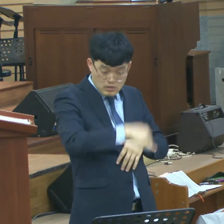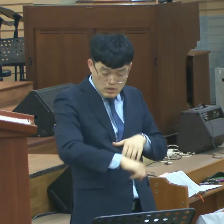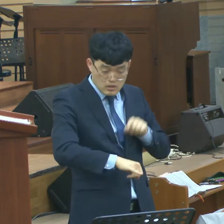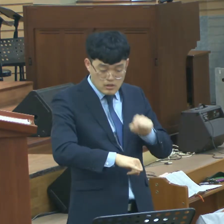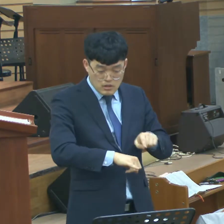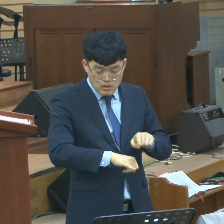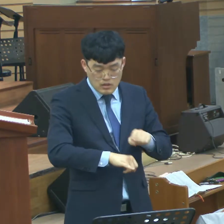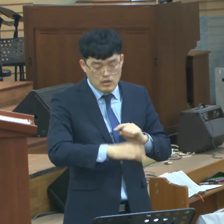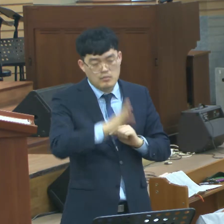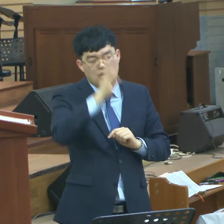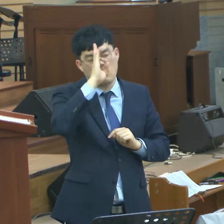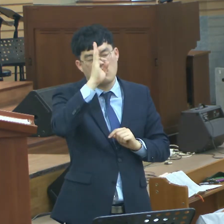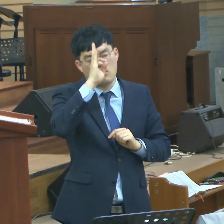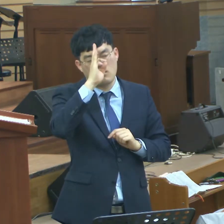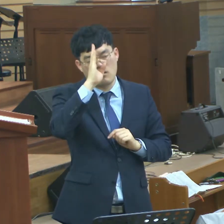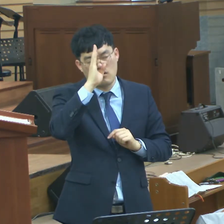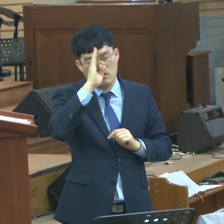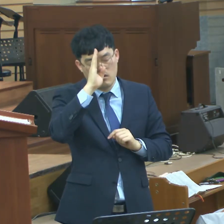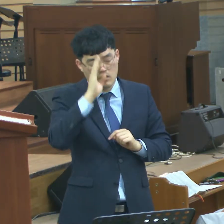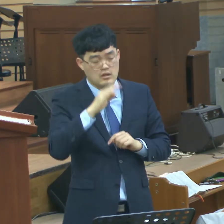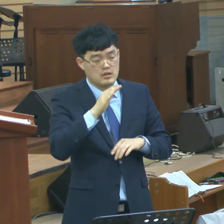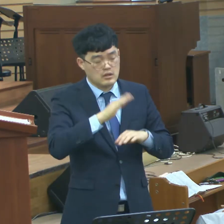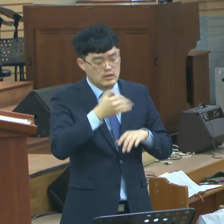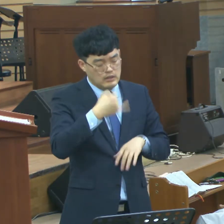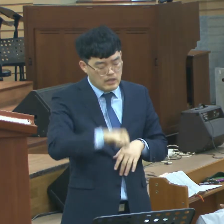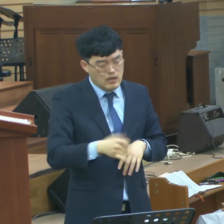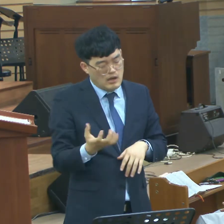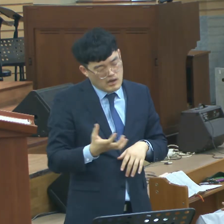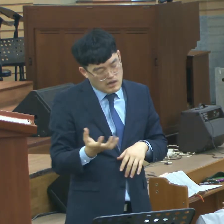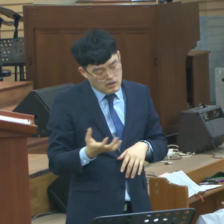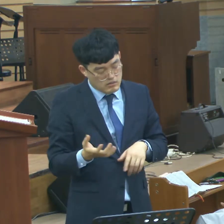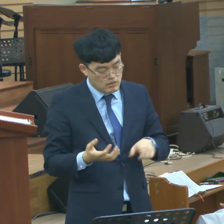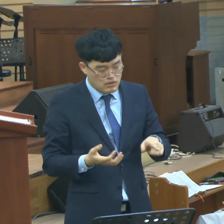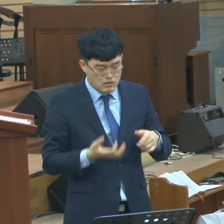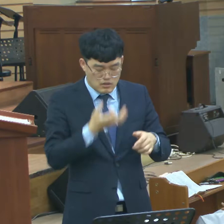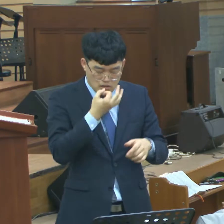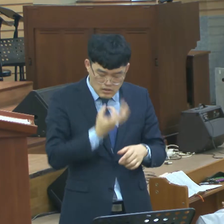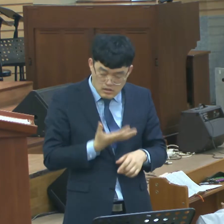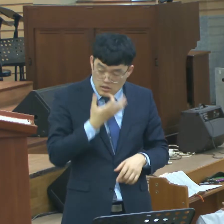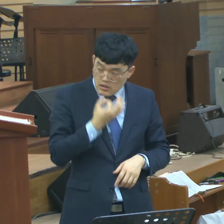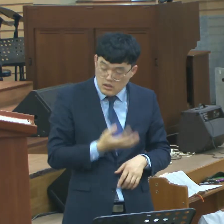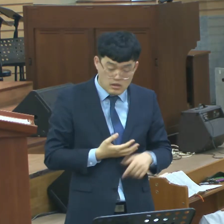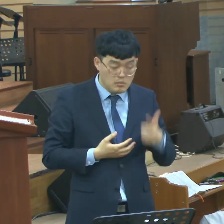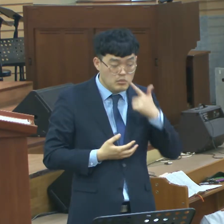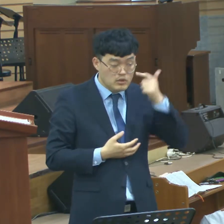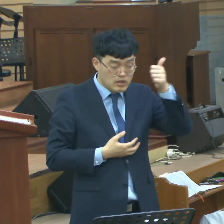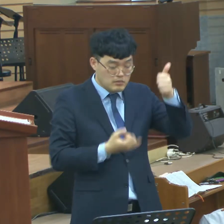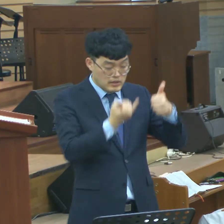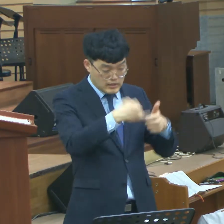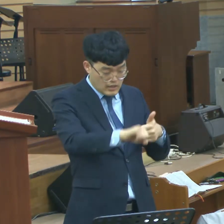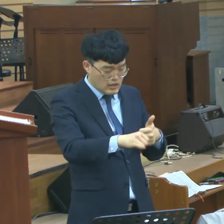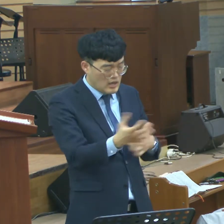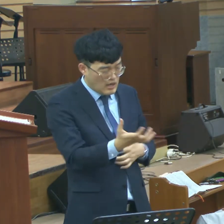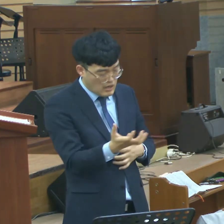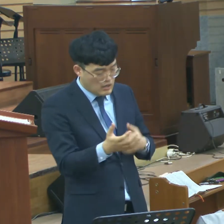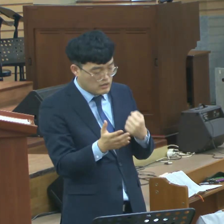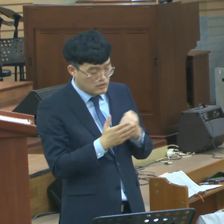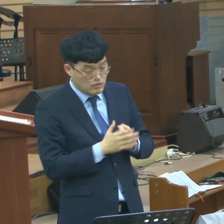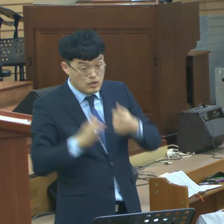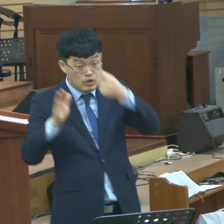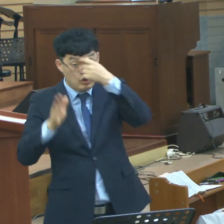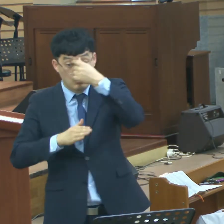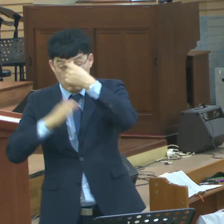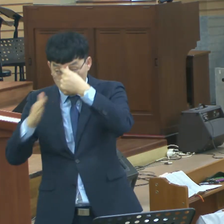목사님이 딸이 아프니까 얼마나 힘들어요. 그래서 목사님 딸이 아프다 그러니까 교인들